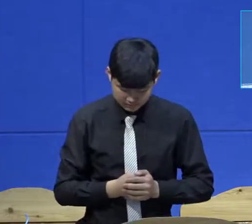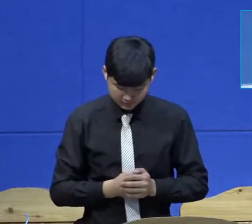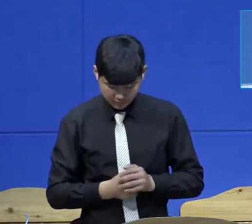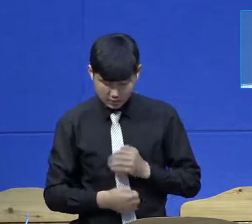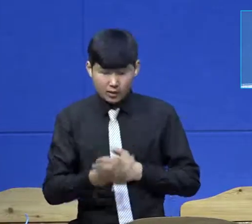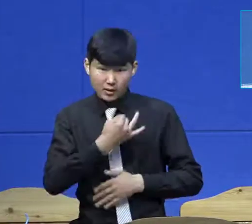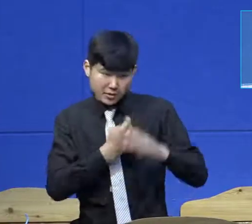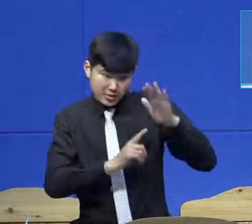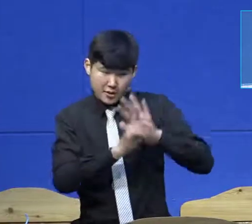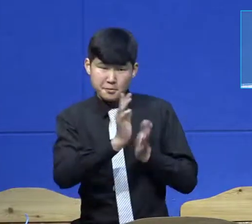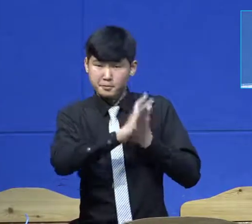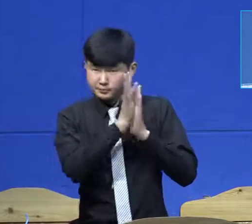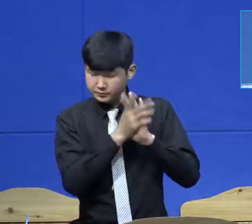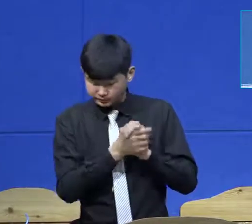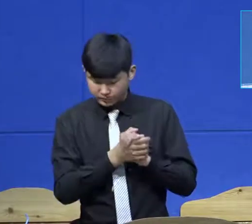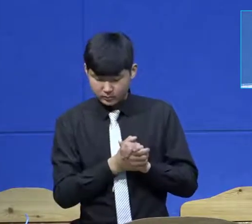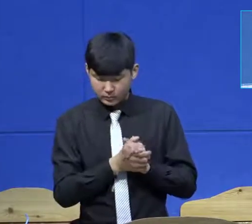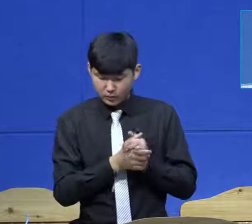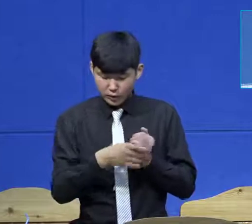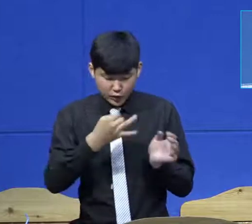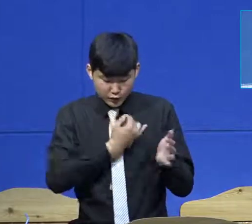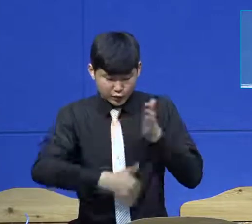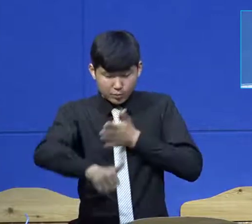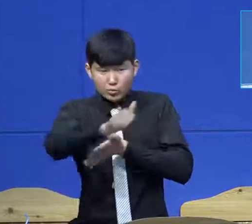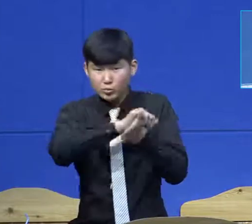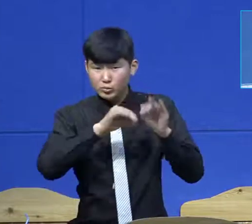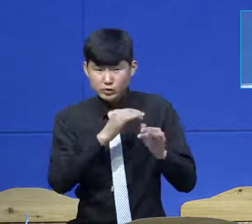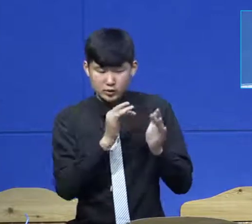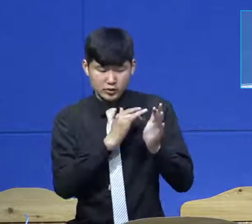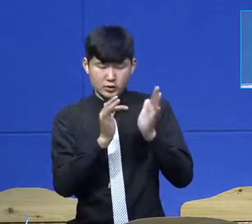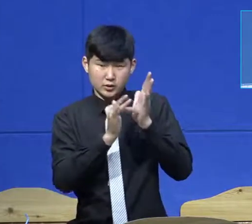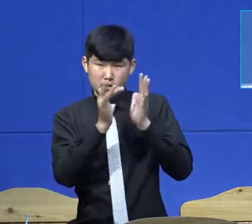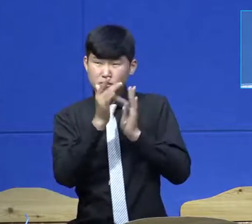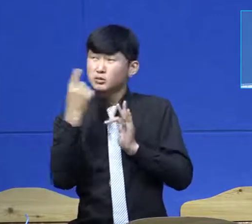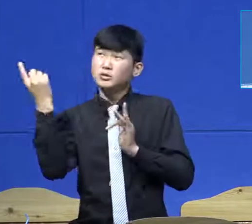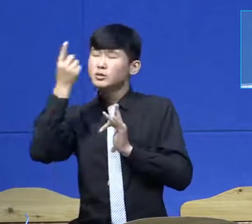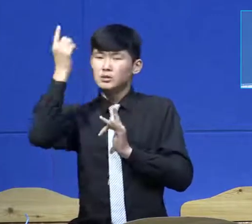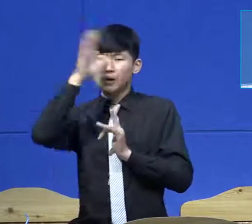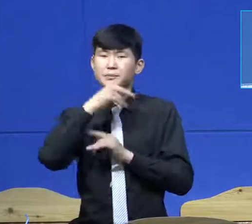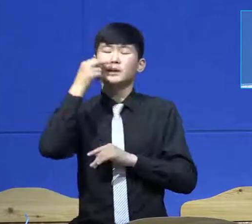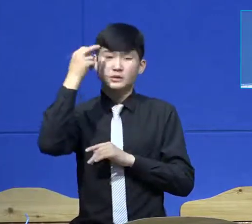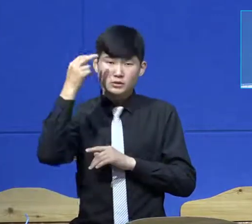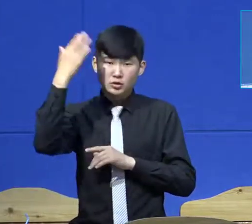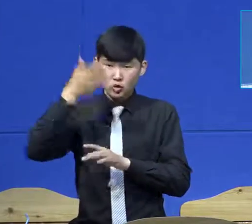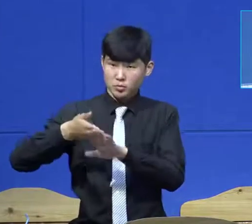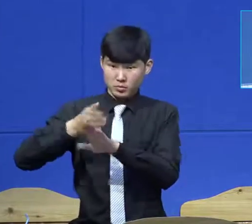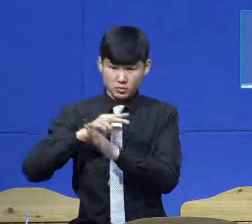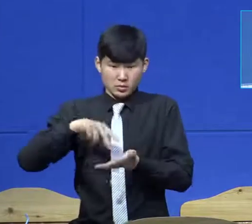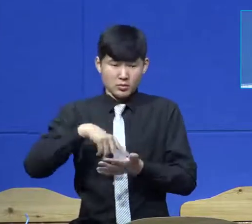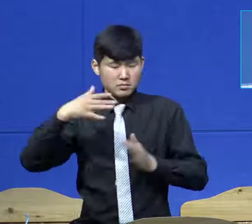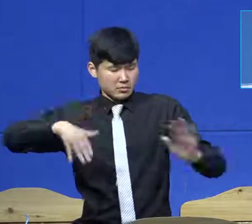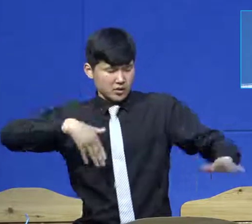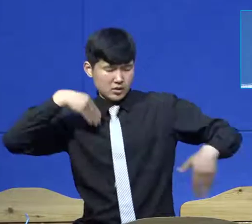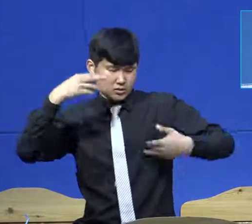итгэлийг эхлүүлэгч бөгөөд итгэлийг бүрэн төгсөгч болох Есүс зөвд харцгаая. Тэрээр өмнө тавигдсан баяр баясгалангийн